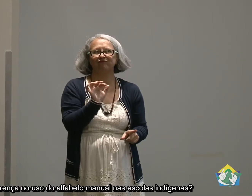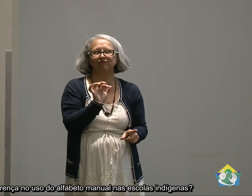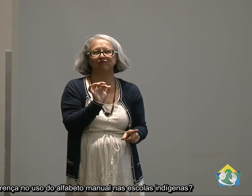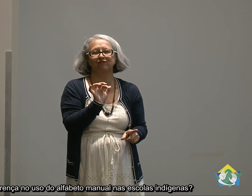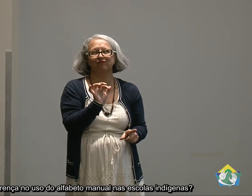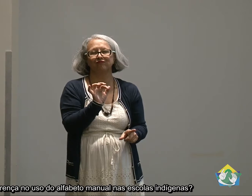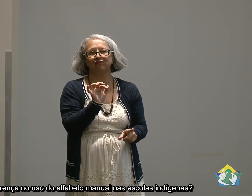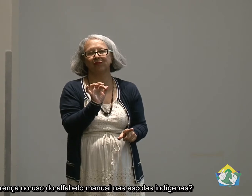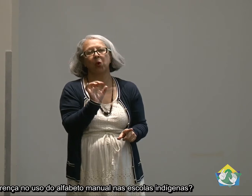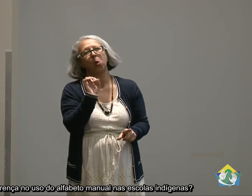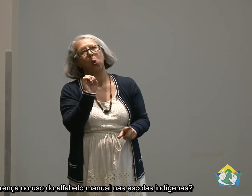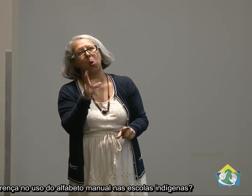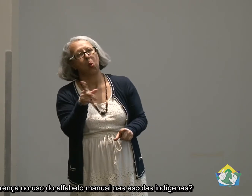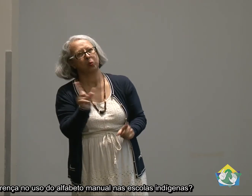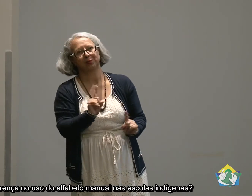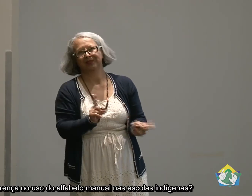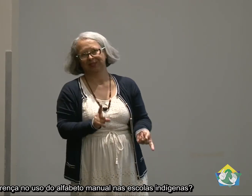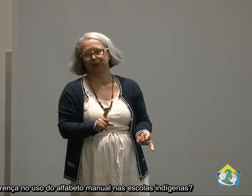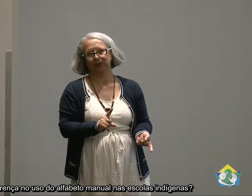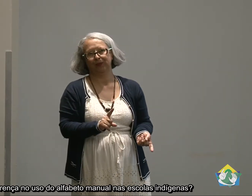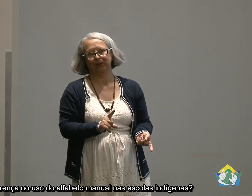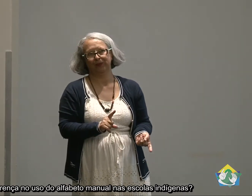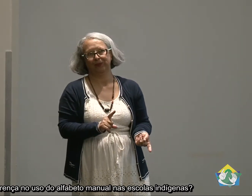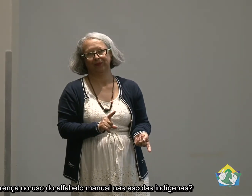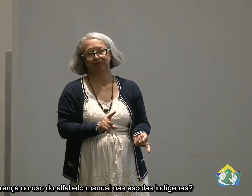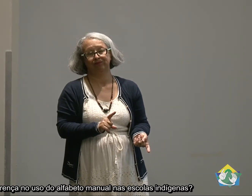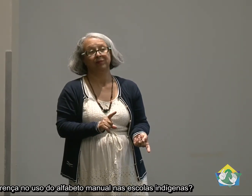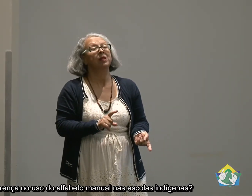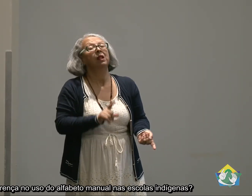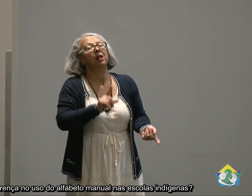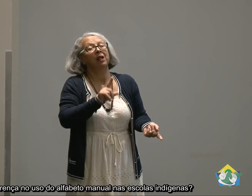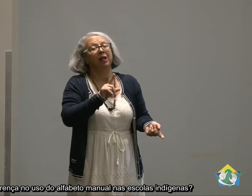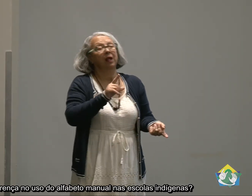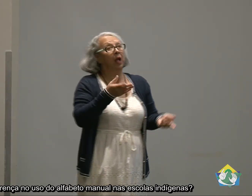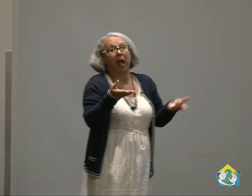Existe uma diferença no uso do alfabeto manual nas escolas indígenas?